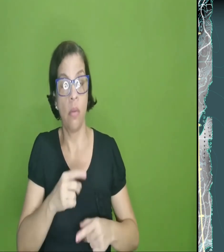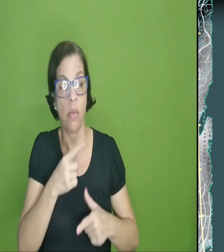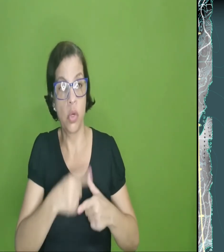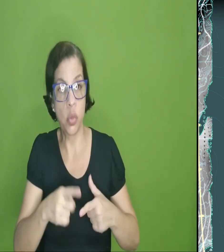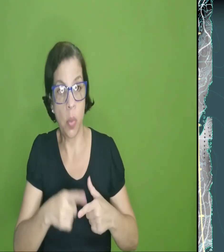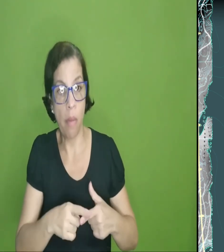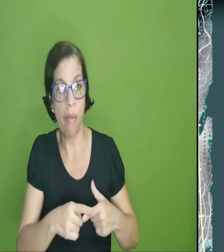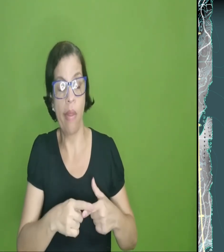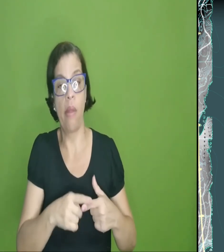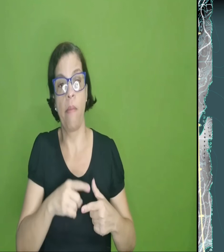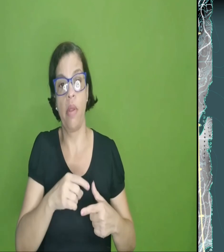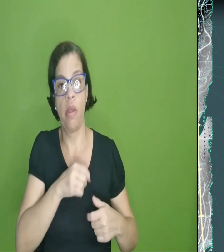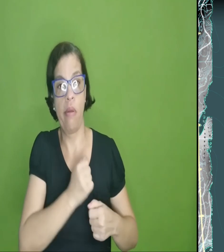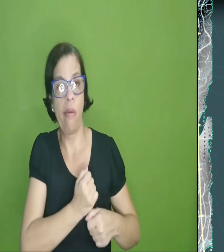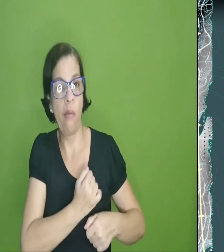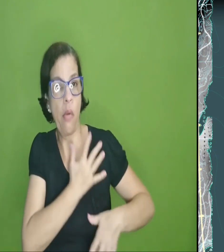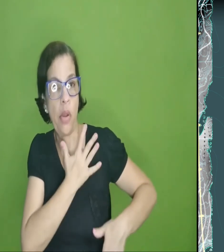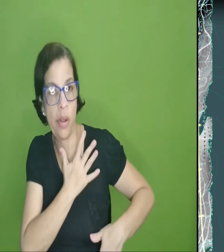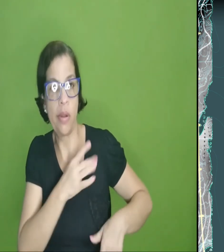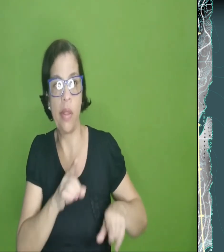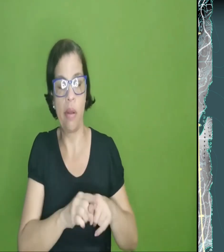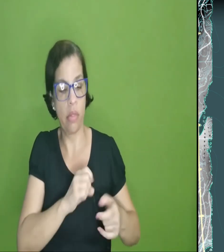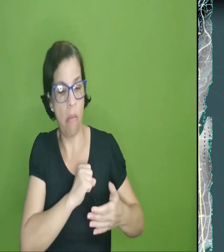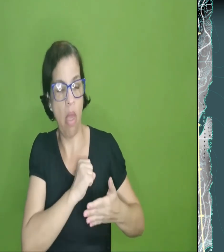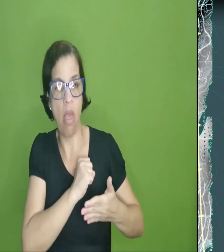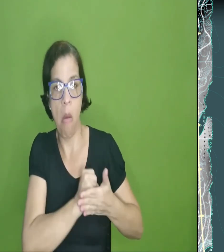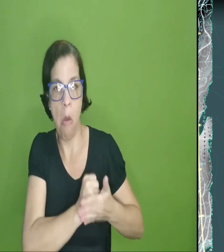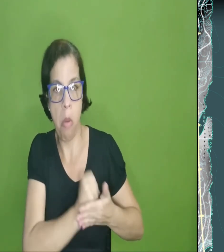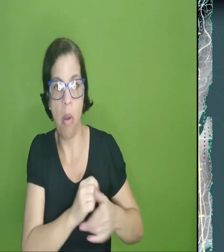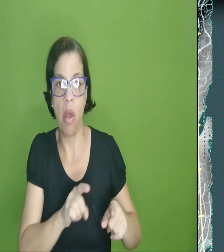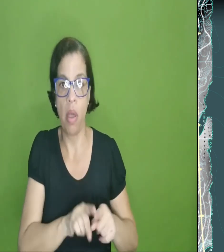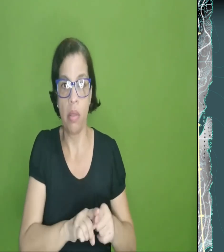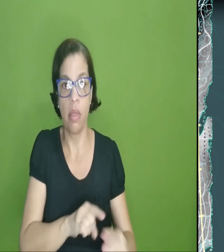das arritmias cardíacas e da hipertensão arterial sistêmica.